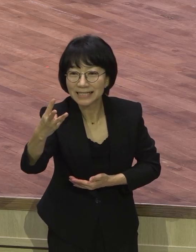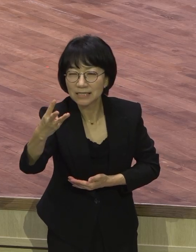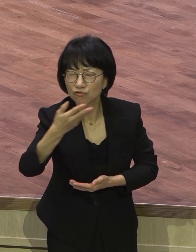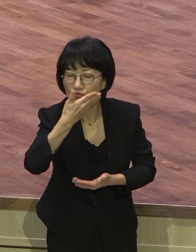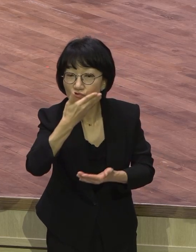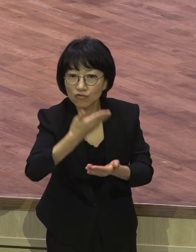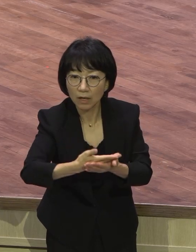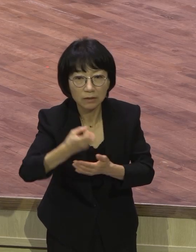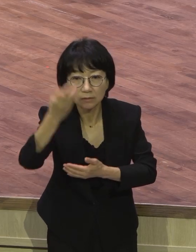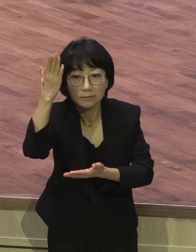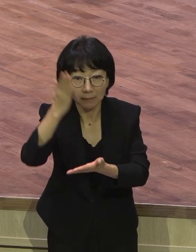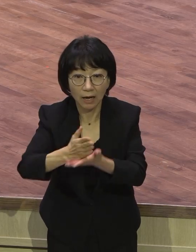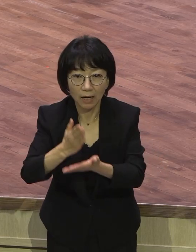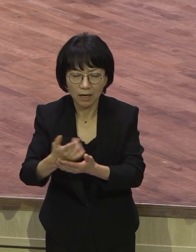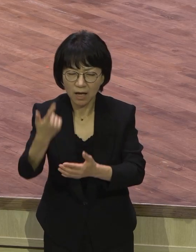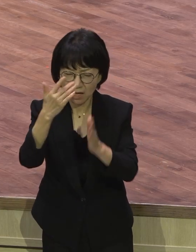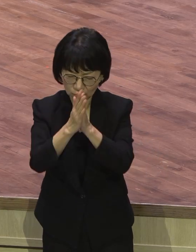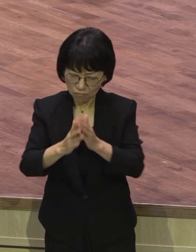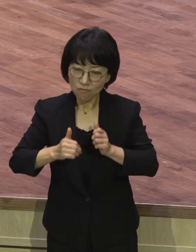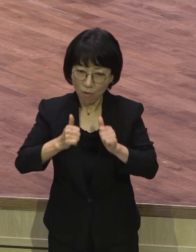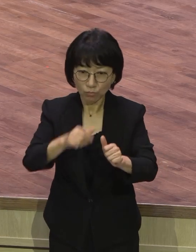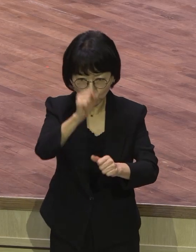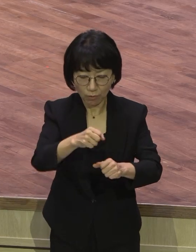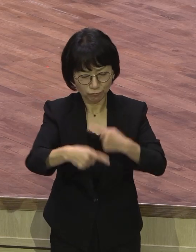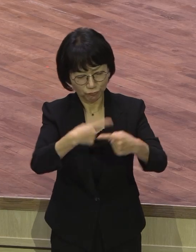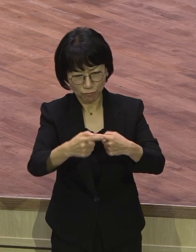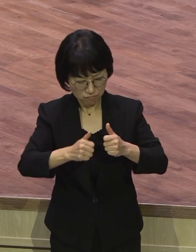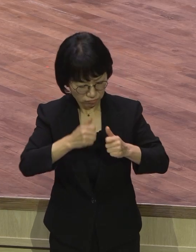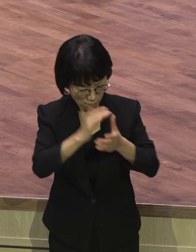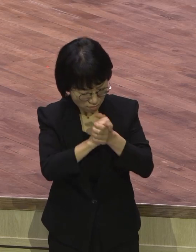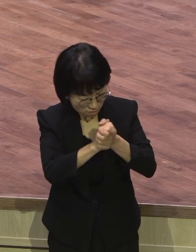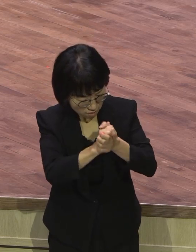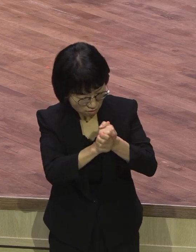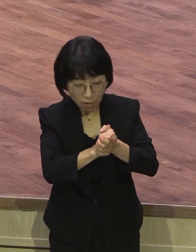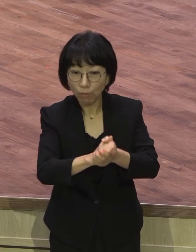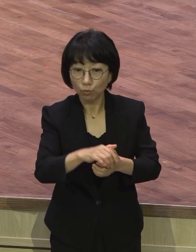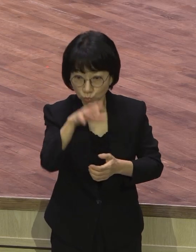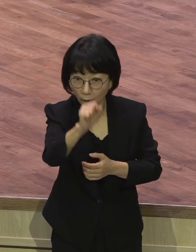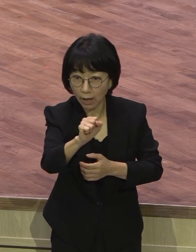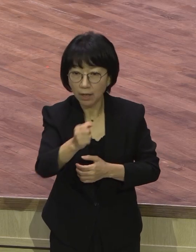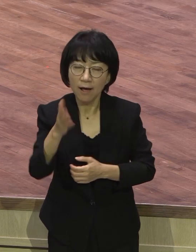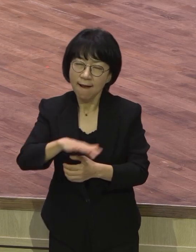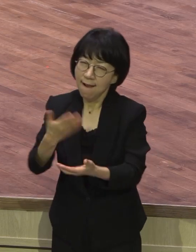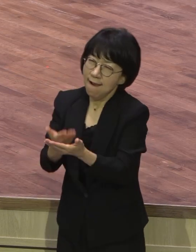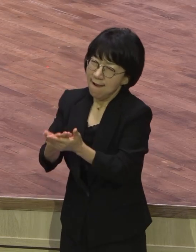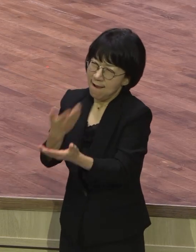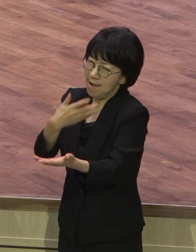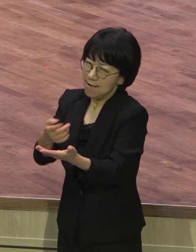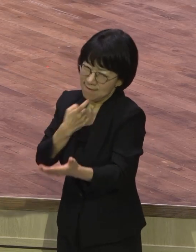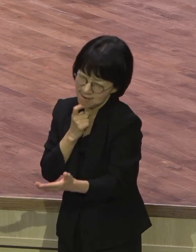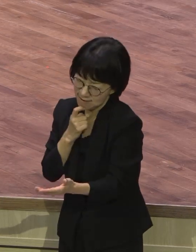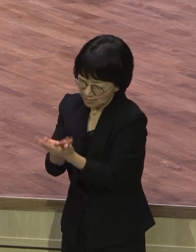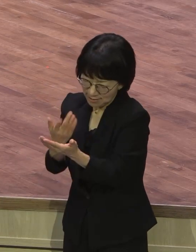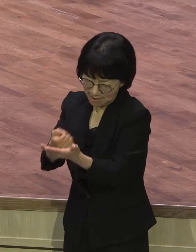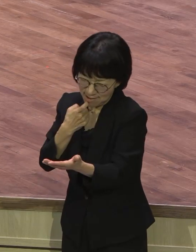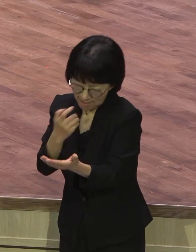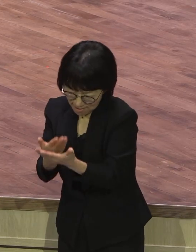심지어 기도 열심히 하는 거 좋아요 본질을 놓쳐 본질 기도하면서 주시옵소 주시옵소